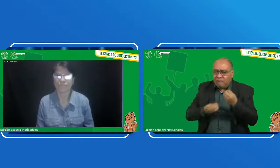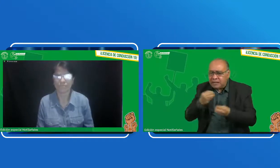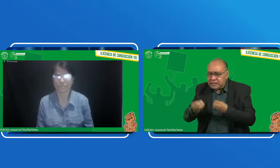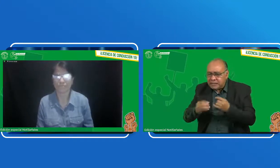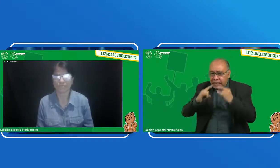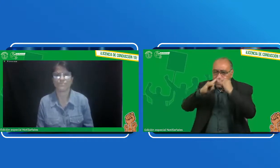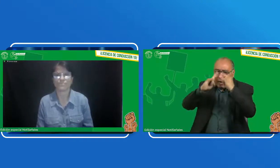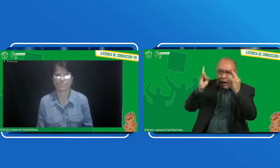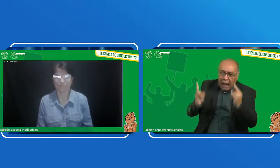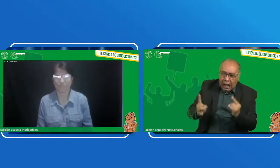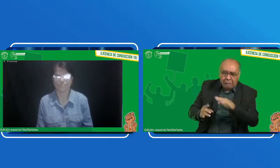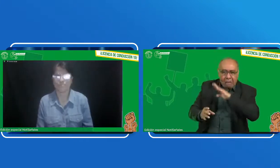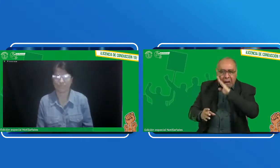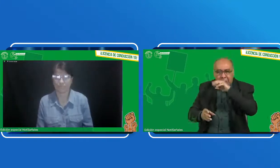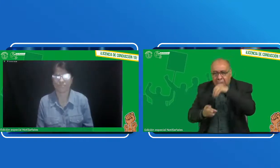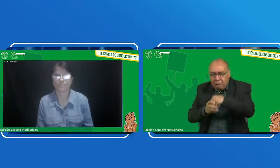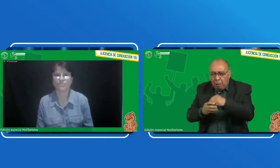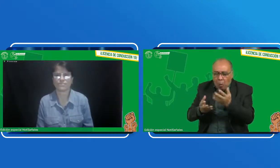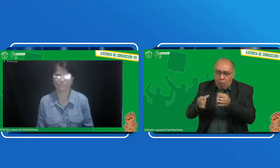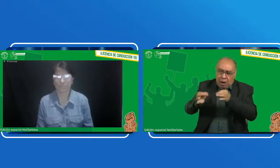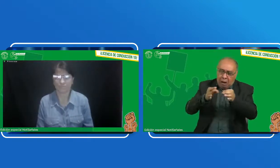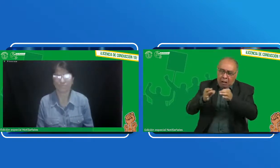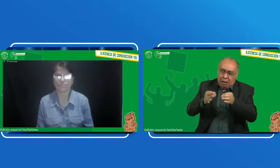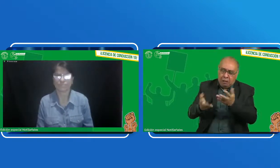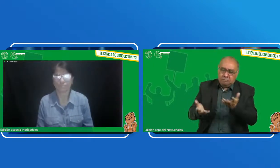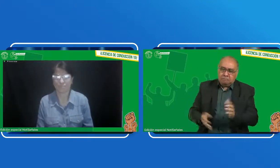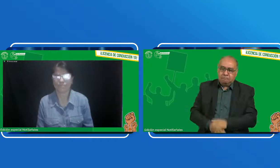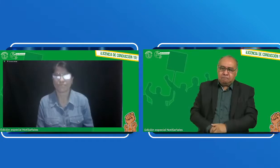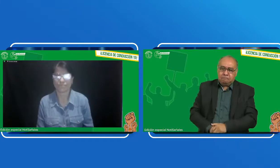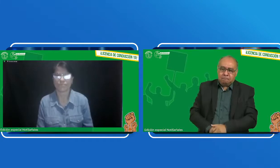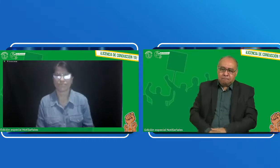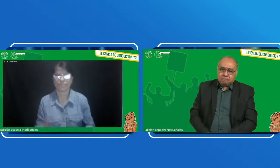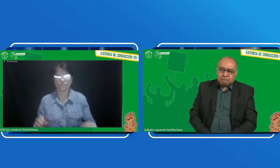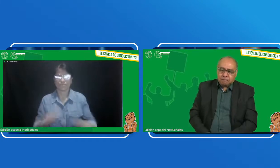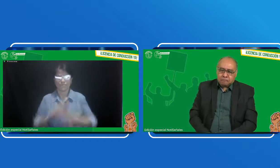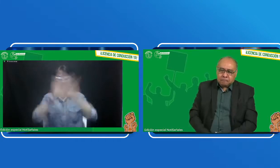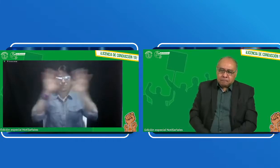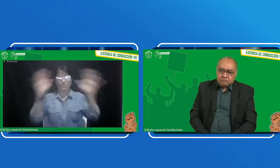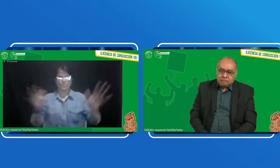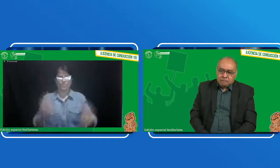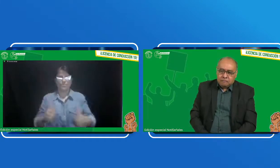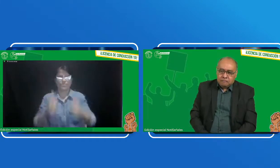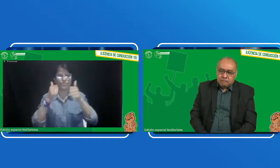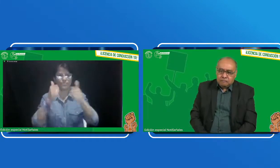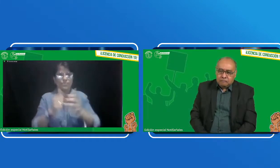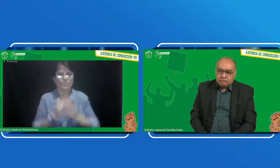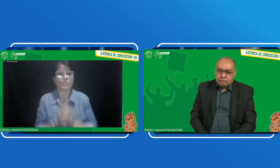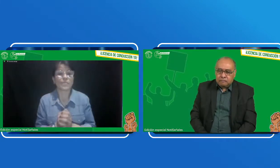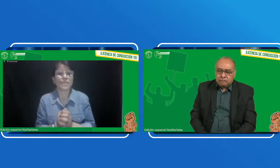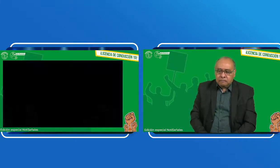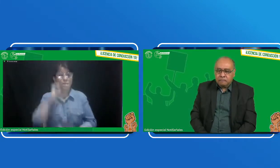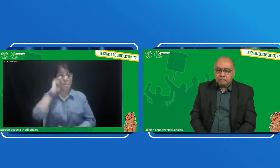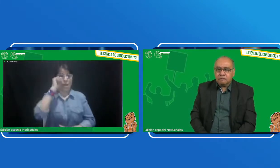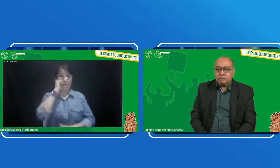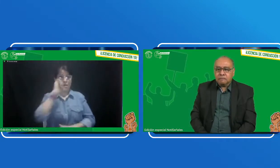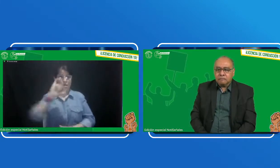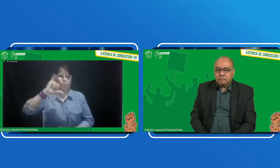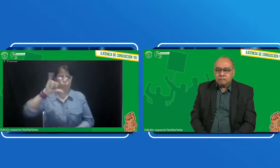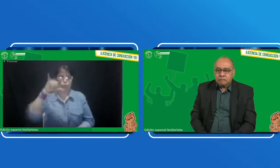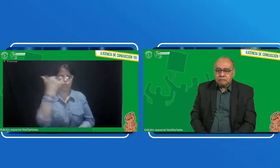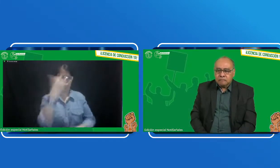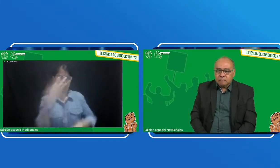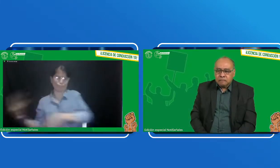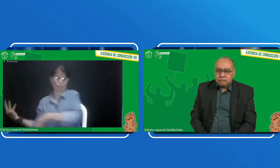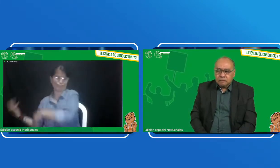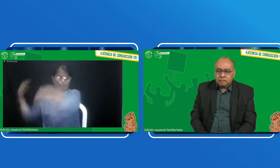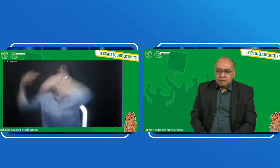las pancartas, vamos a organizarnos, hacerlo de una manera pacífica para que pueda ser de la mejor manera. Explícanos, Sandra.